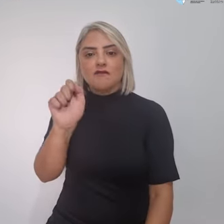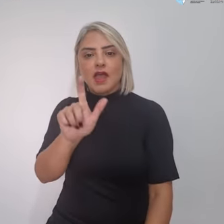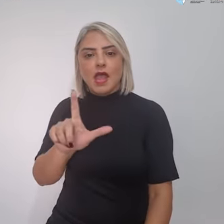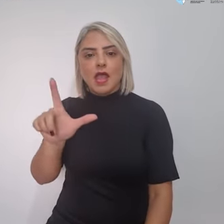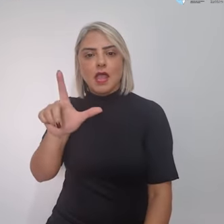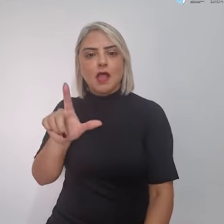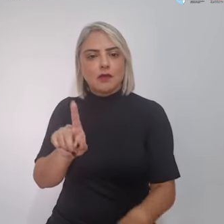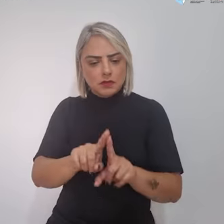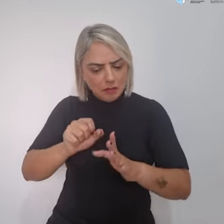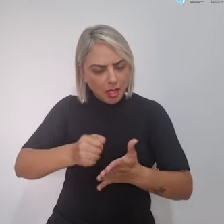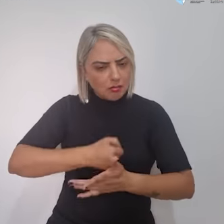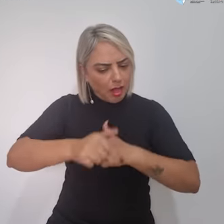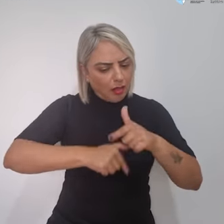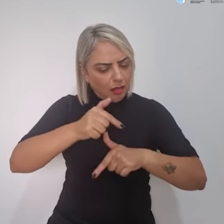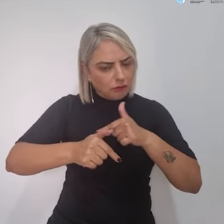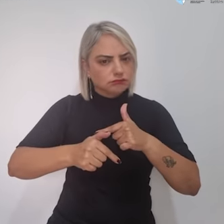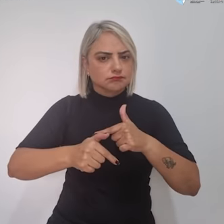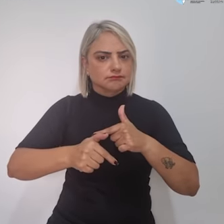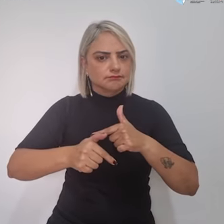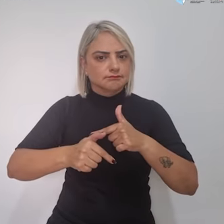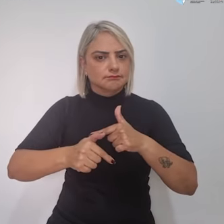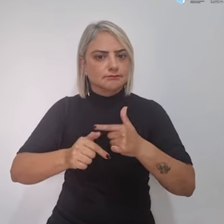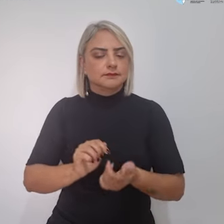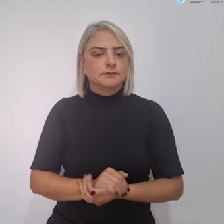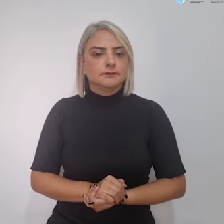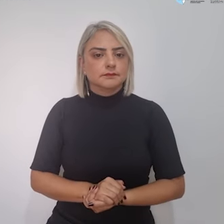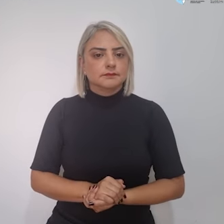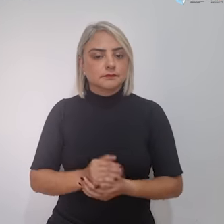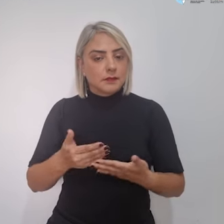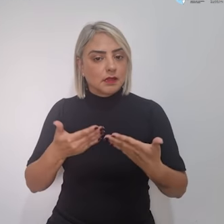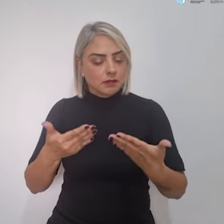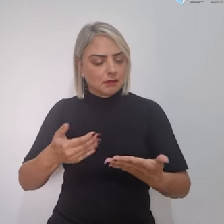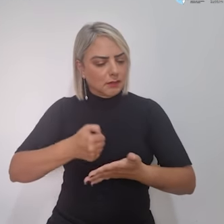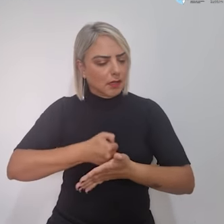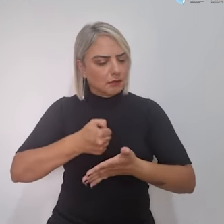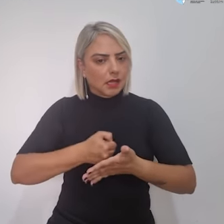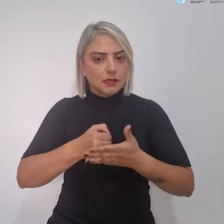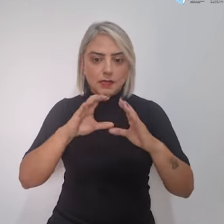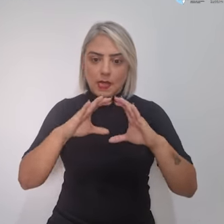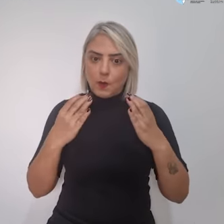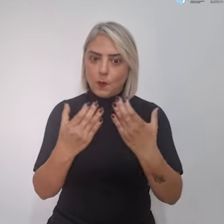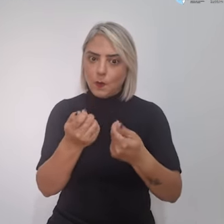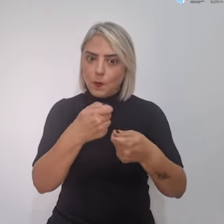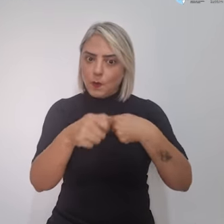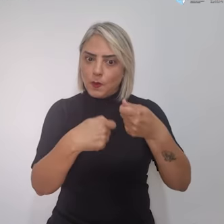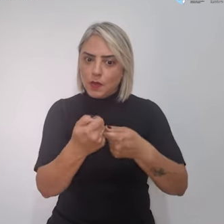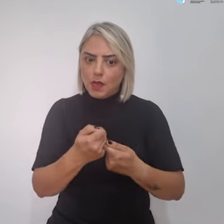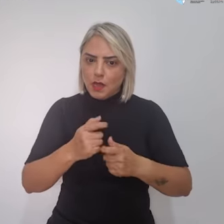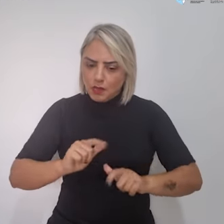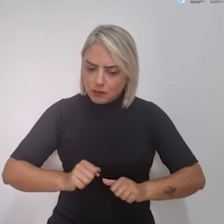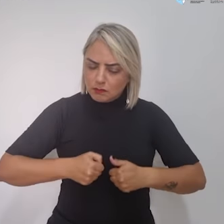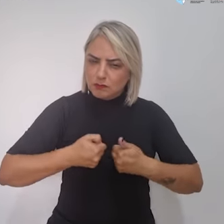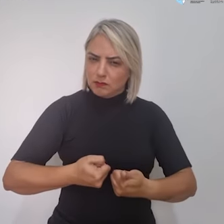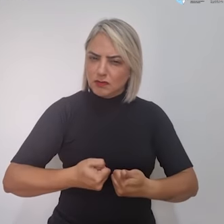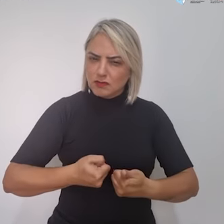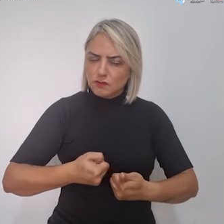se empenhou no processo. Diante da atuação da comissão e do empenho da deputada Arlete Sampaio